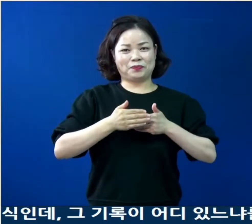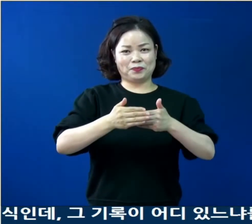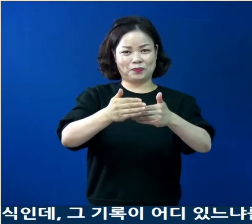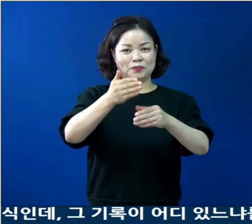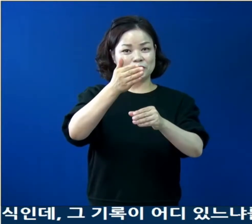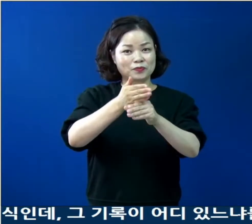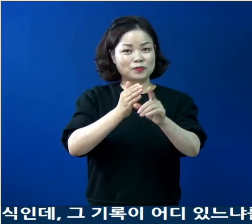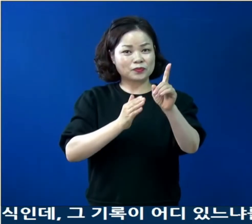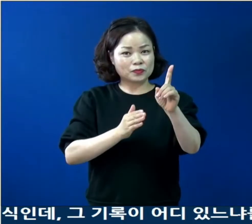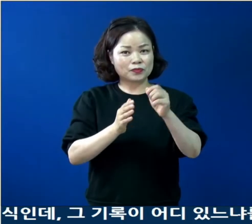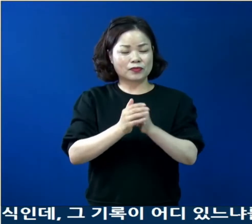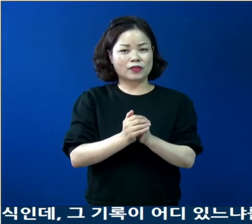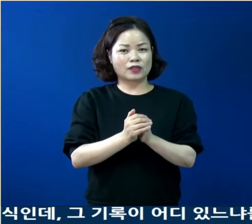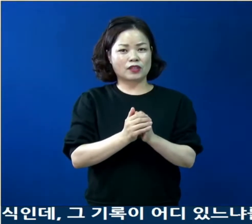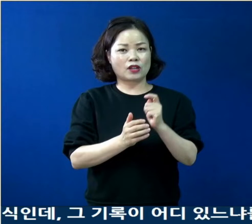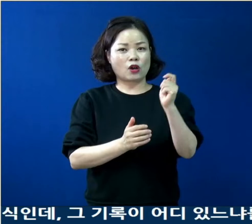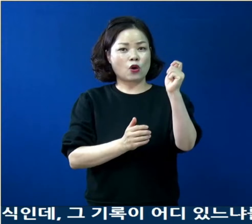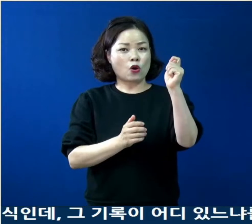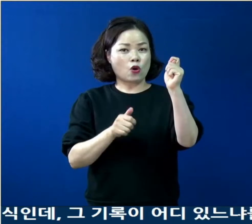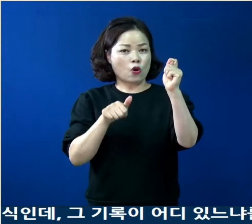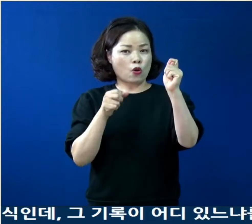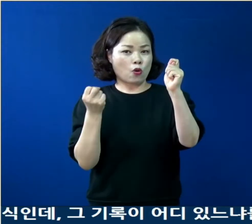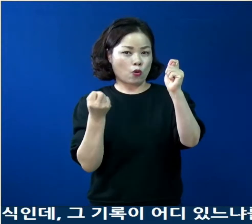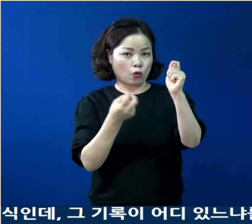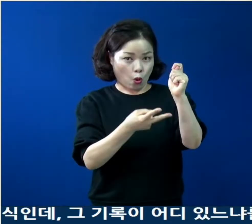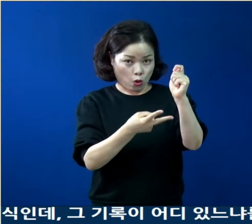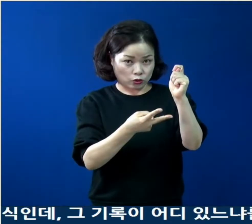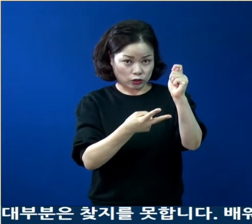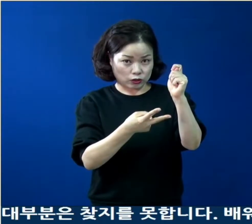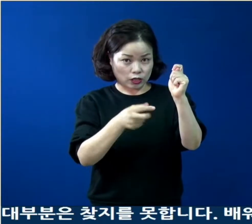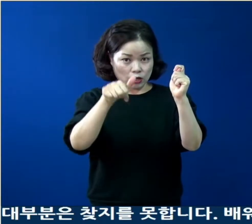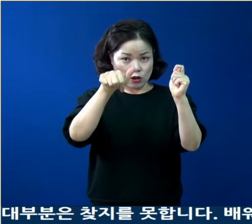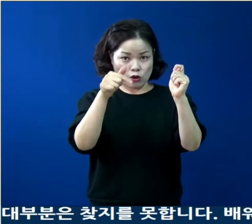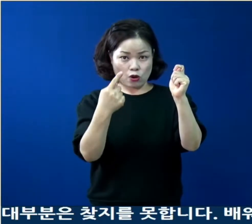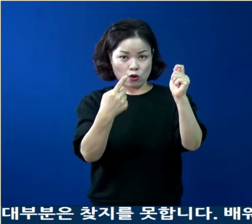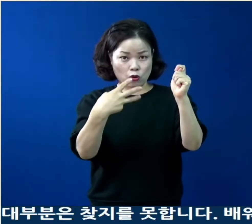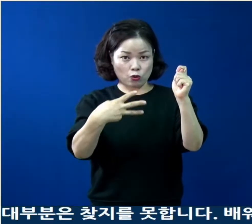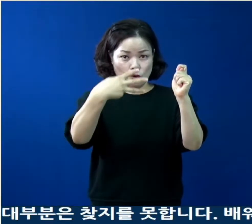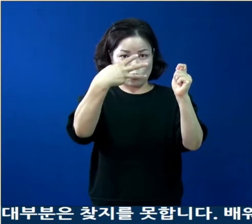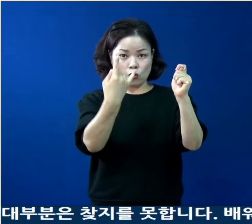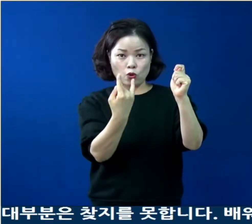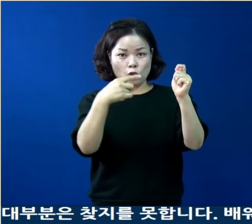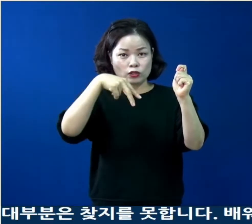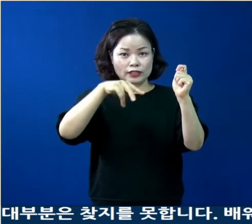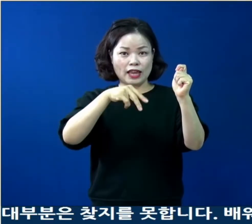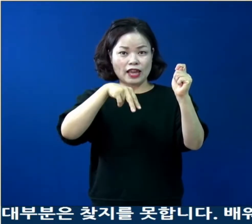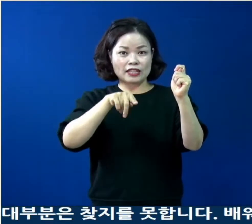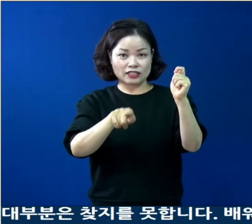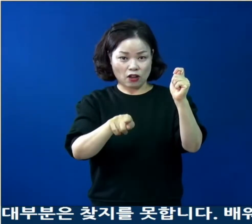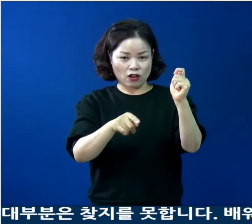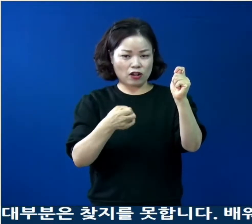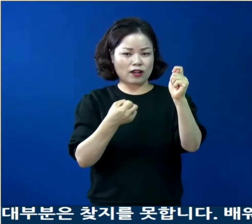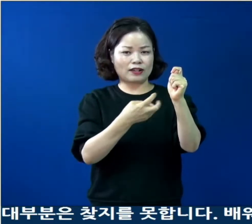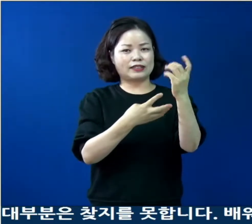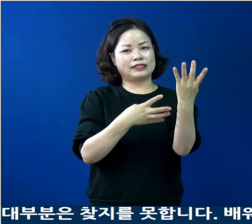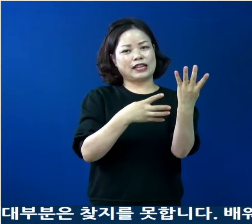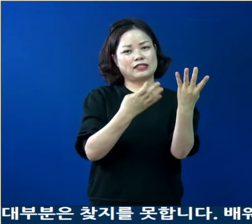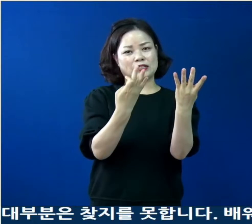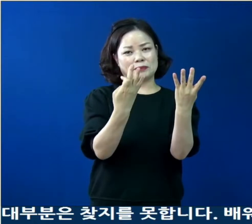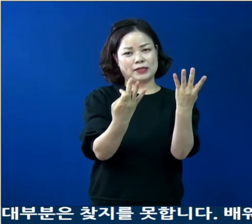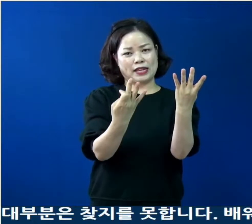되겠습니다. 골로새서 4장 14절 자막 보겠습니다. 골로새서 4장